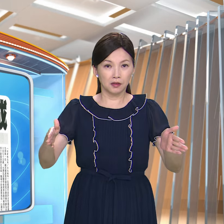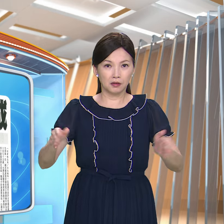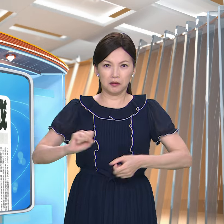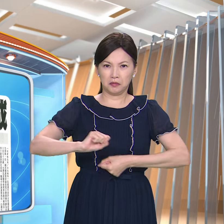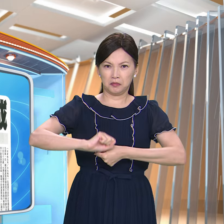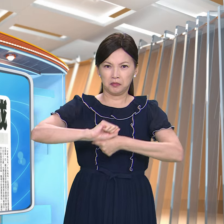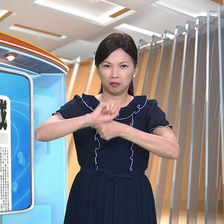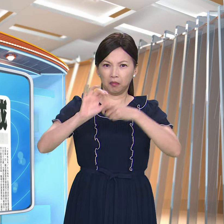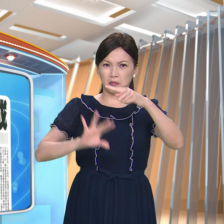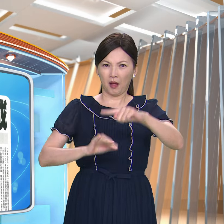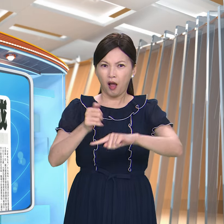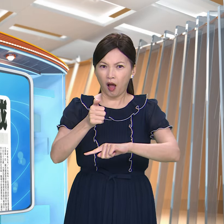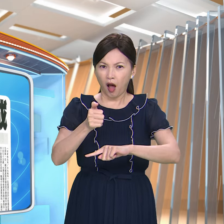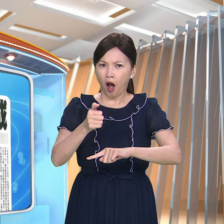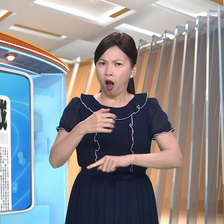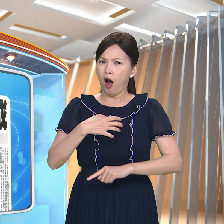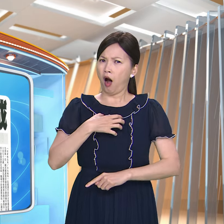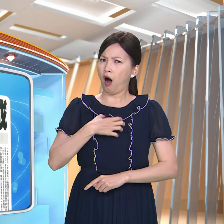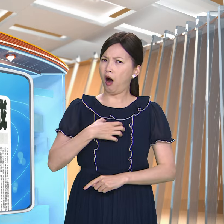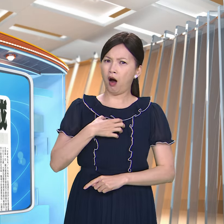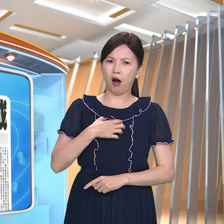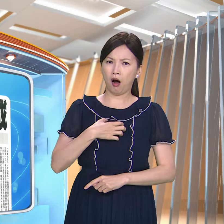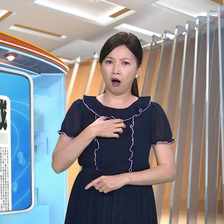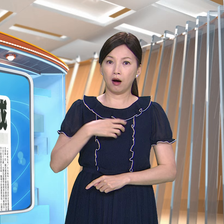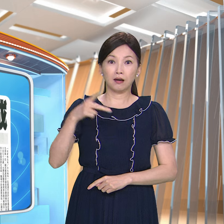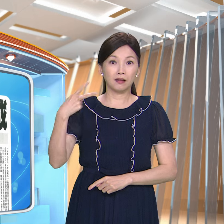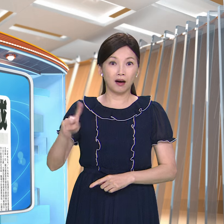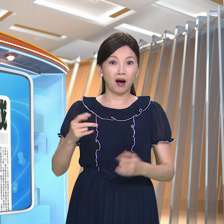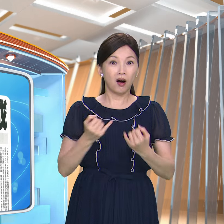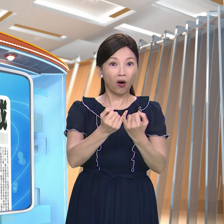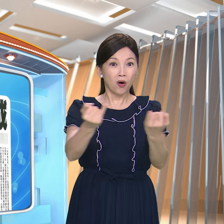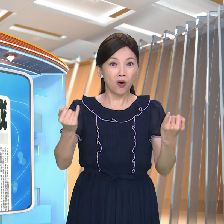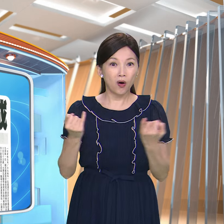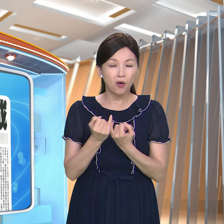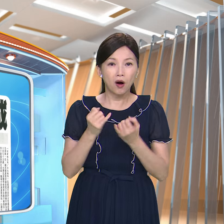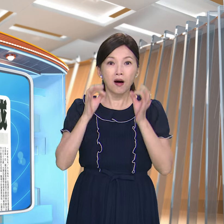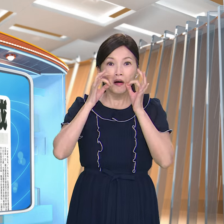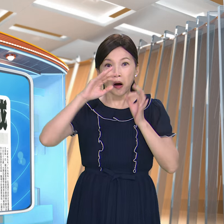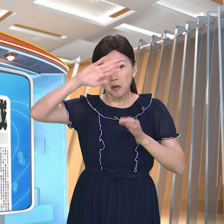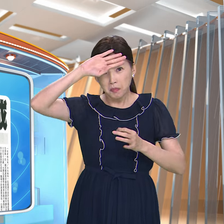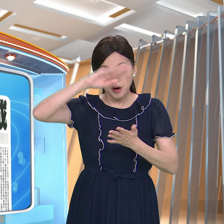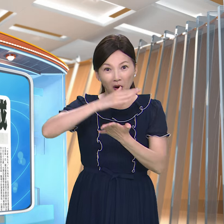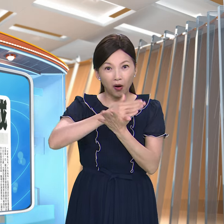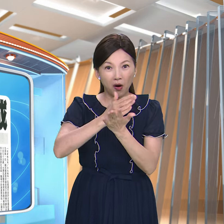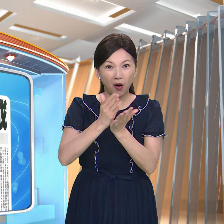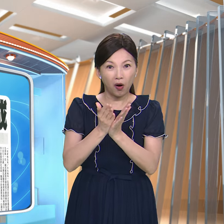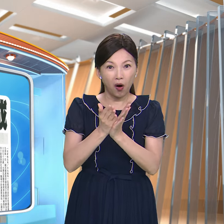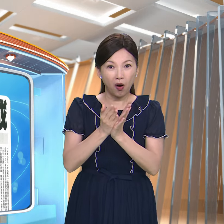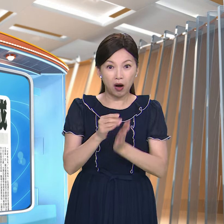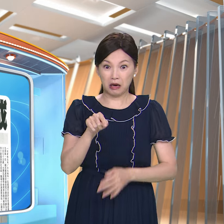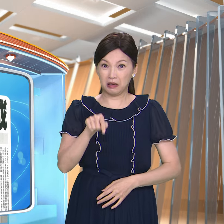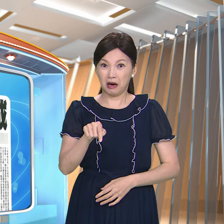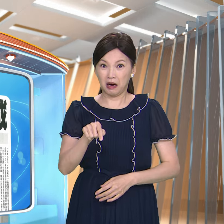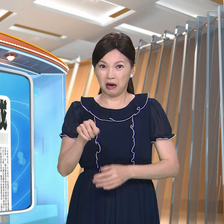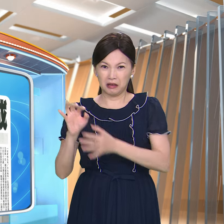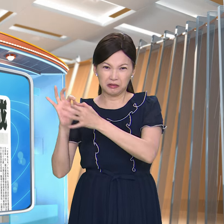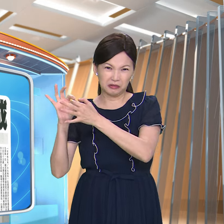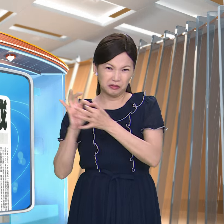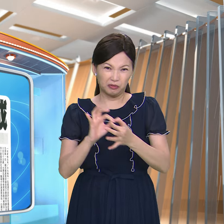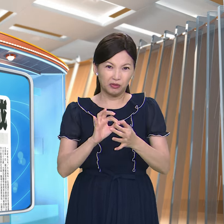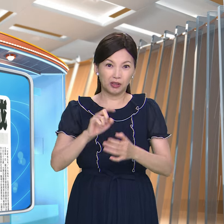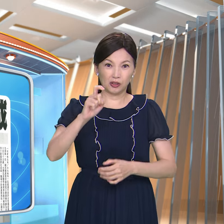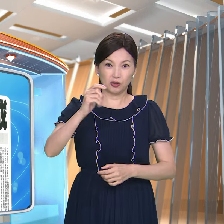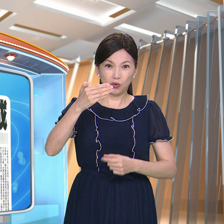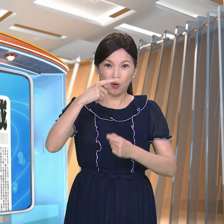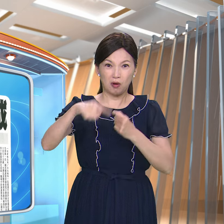成。连续19年蝉联女性癌症发生率第一位。国